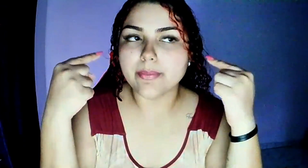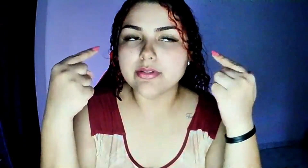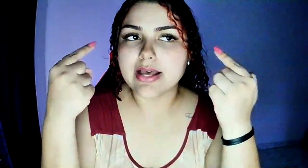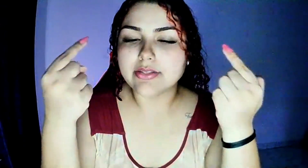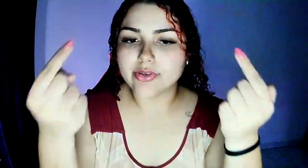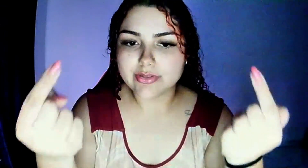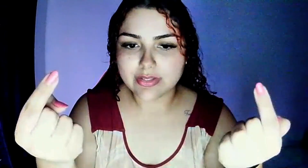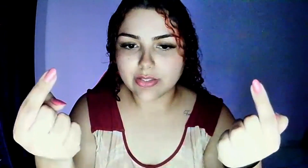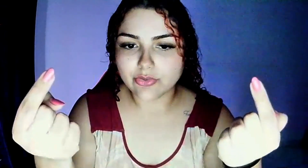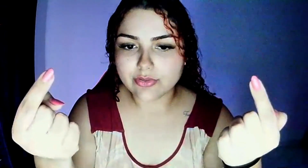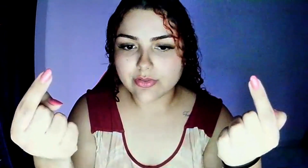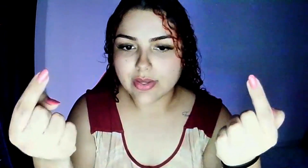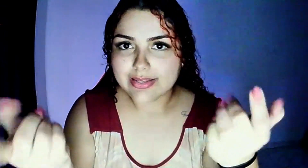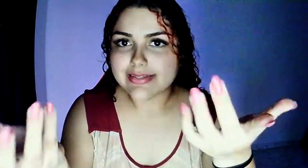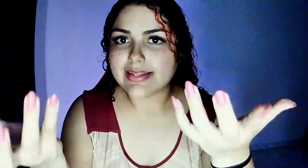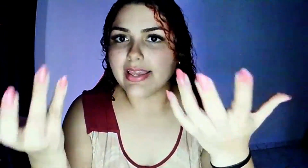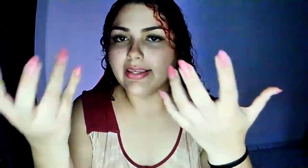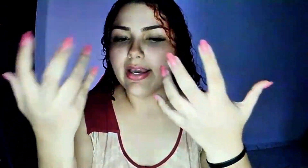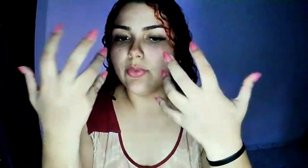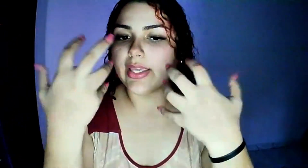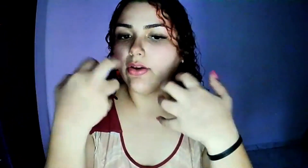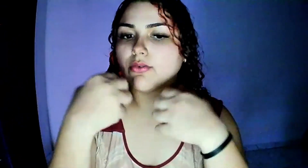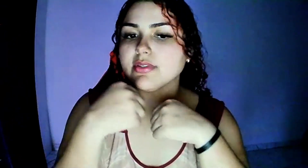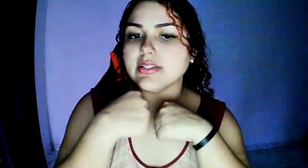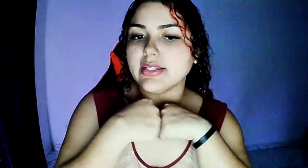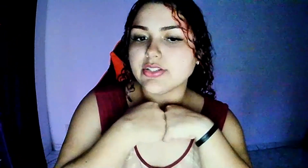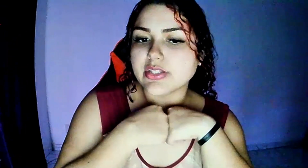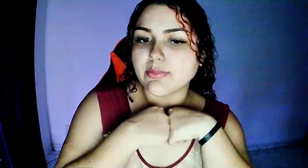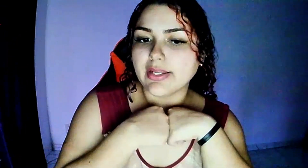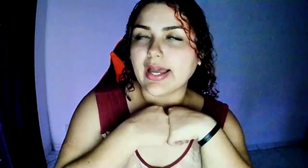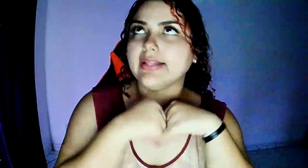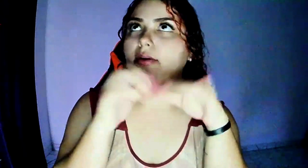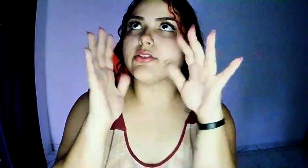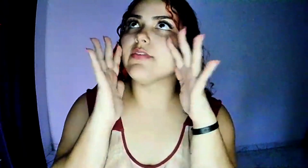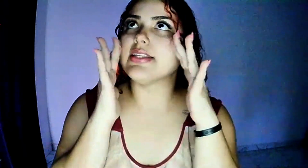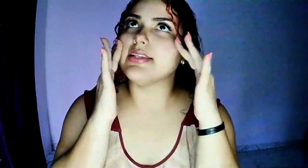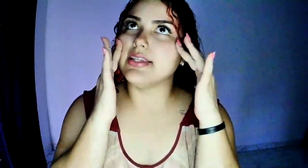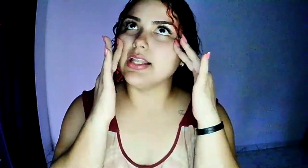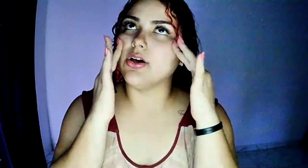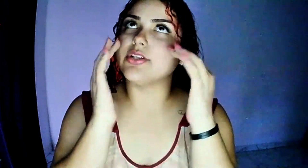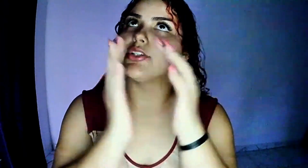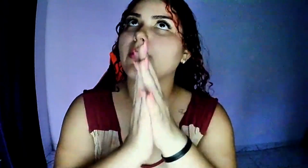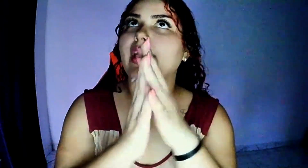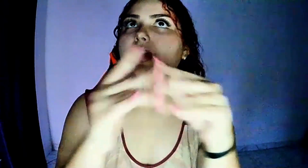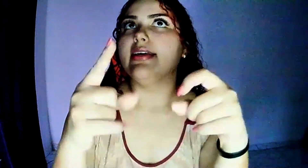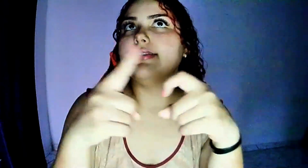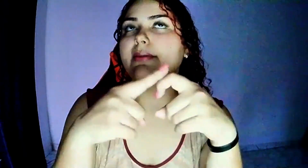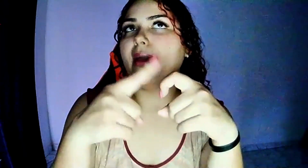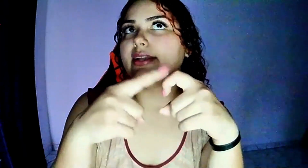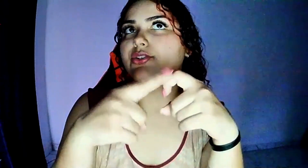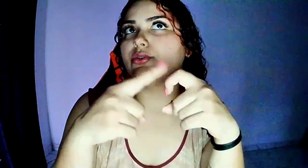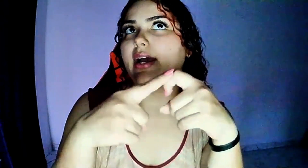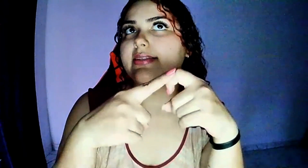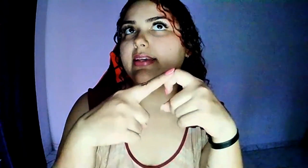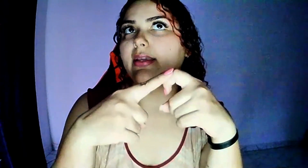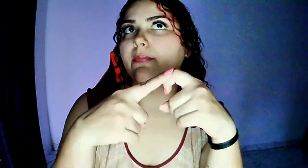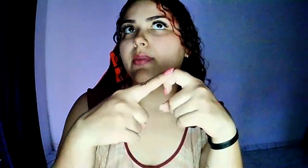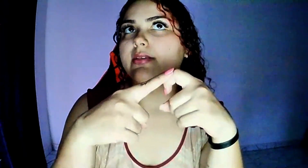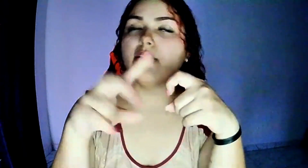próprios raciocínios sem que alguém consiga te explicar. Então, é só você seguir a lógica. Ué, se médico é assim, se eu